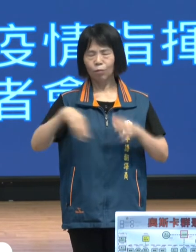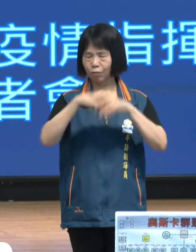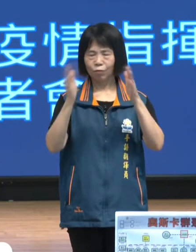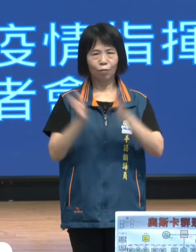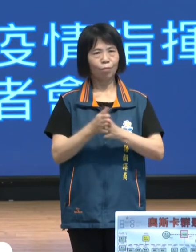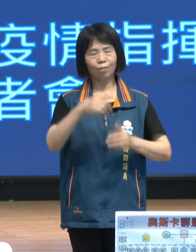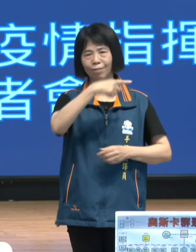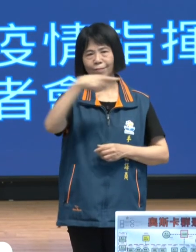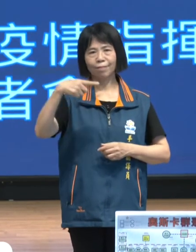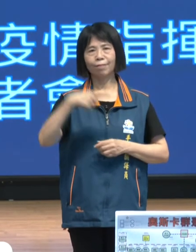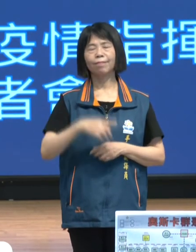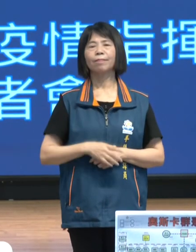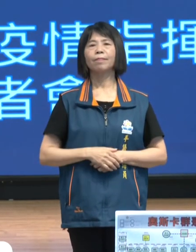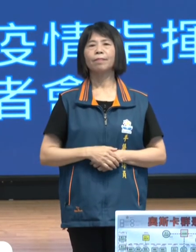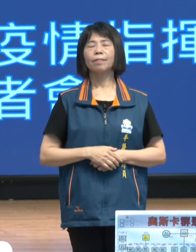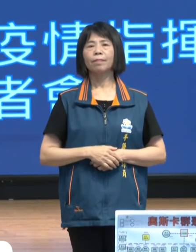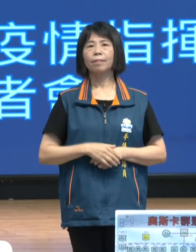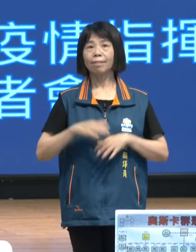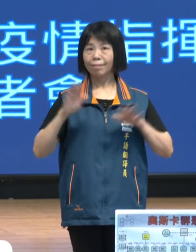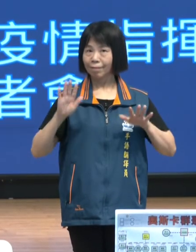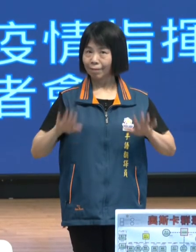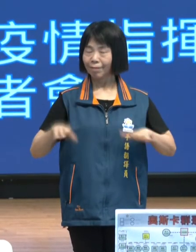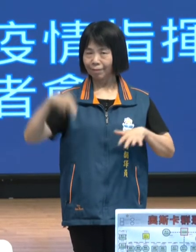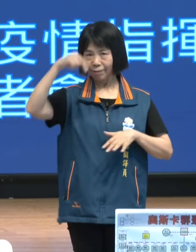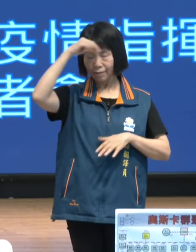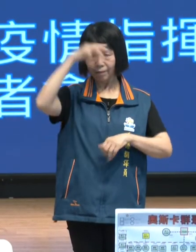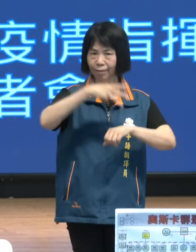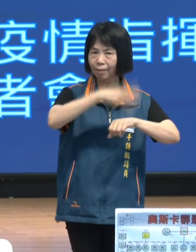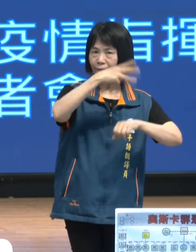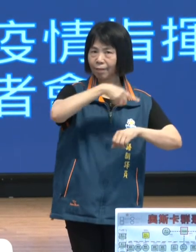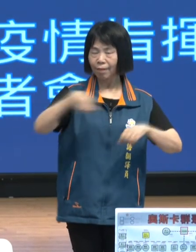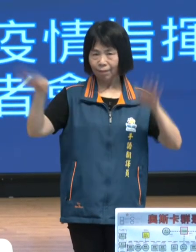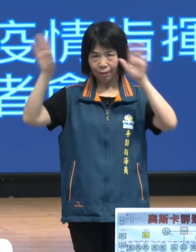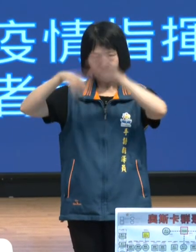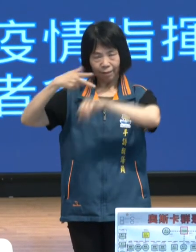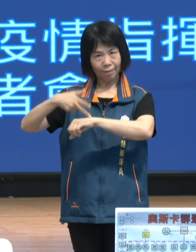天还有一天，也就是下午3点到